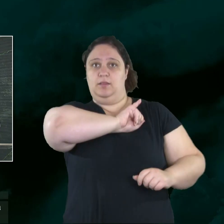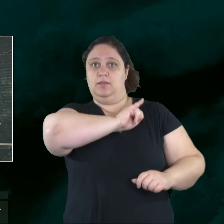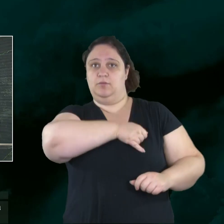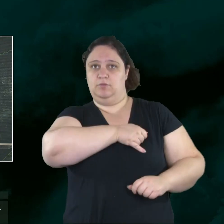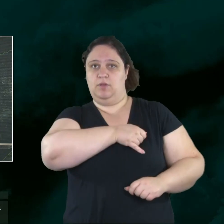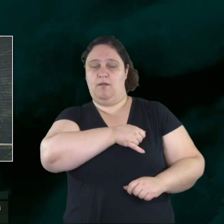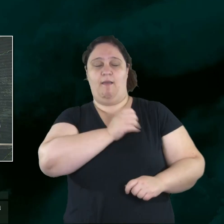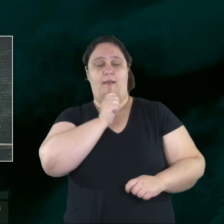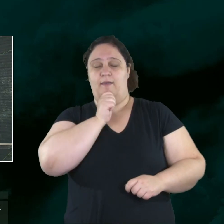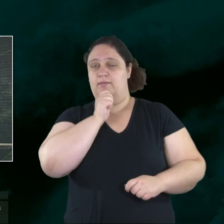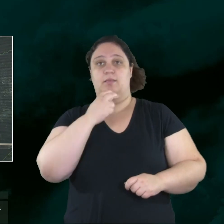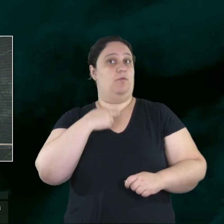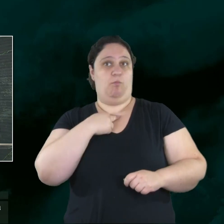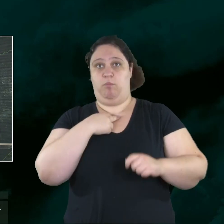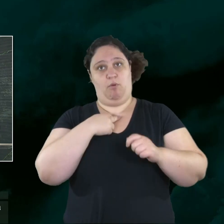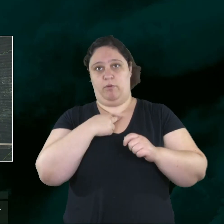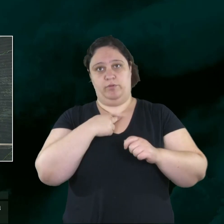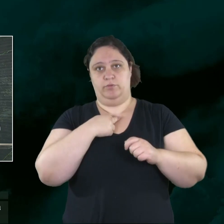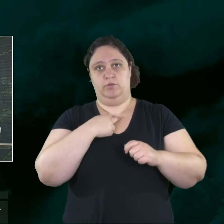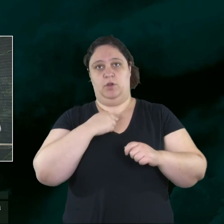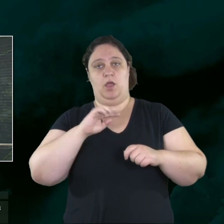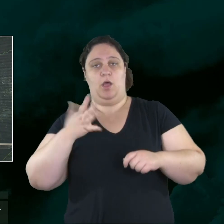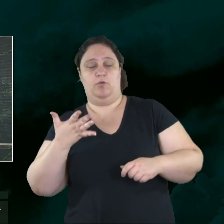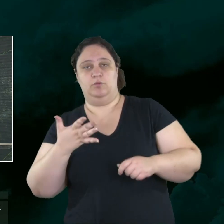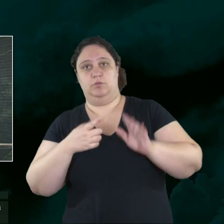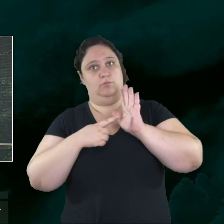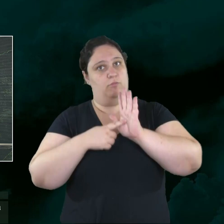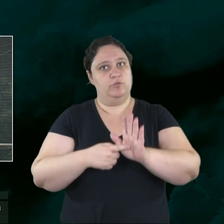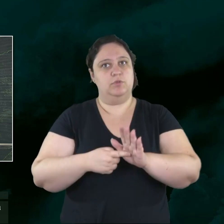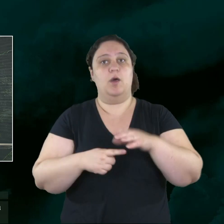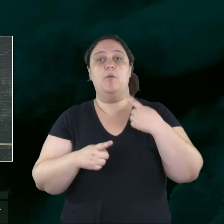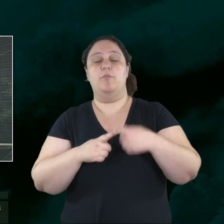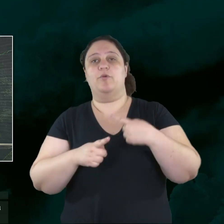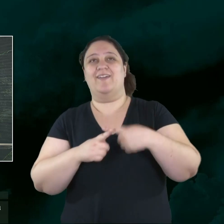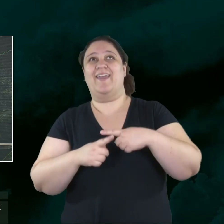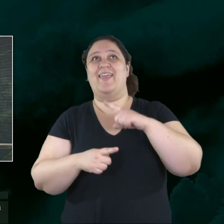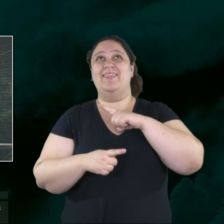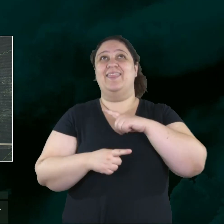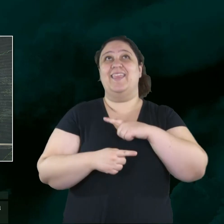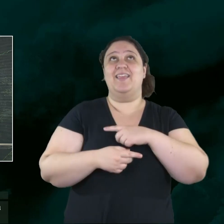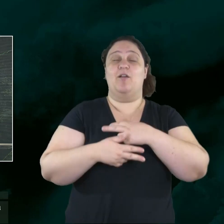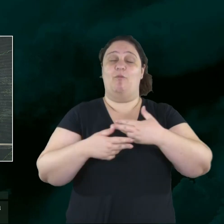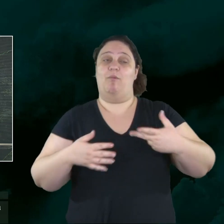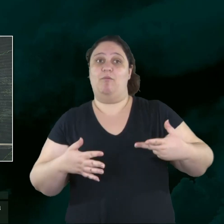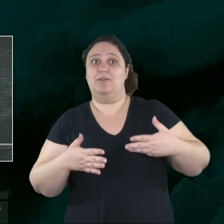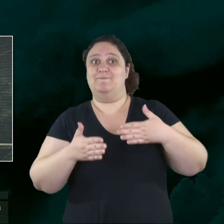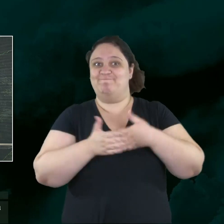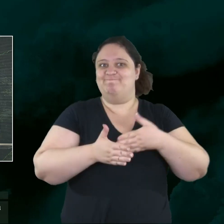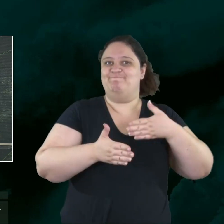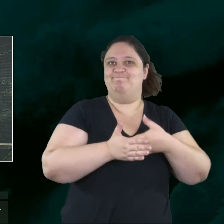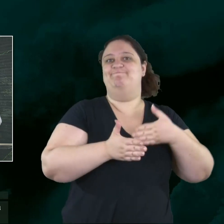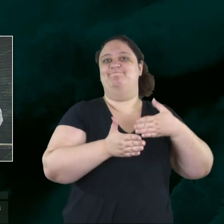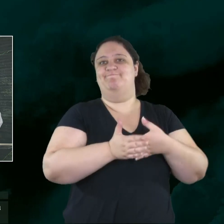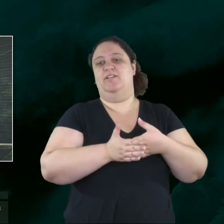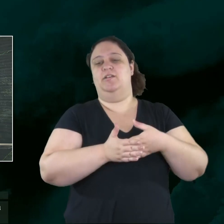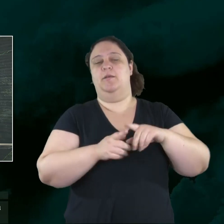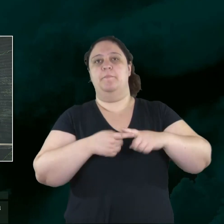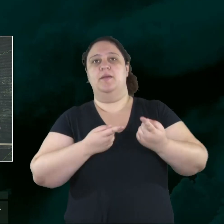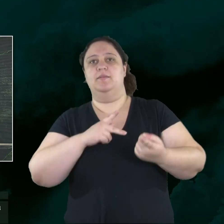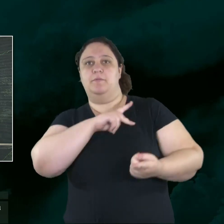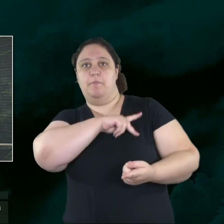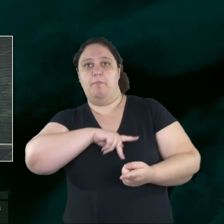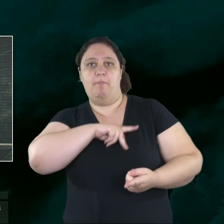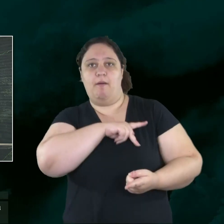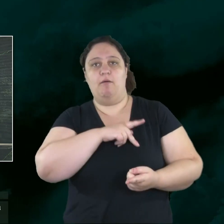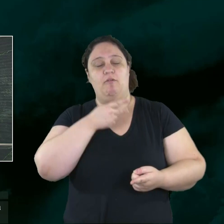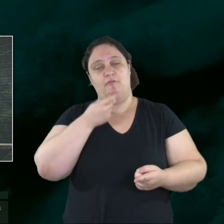porque tem alguma coisa que o detém, que o impede, que o segura. Tá? Mas aqui Paulo fala como se os